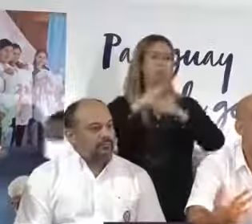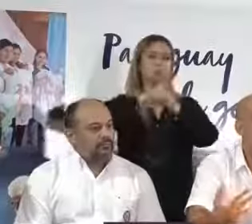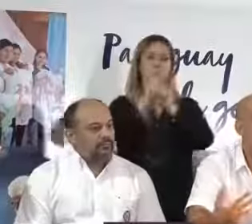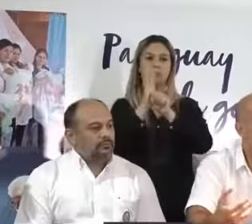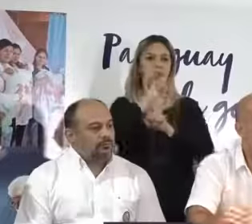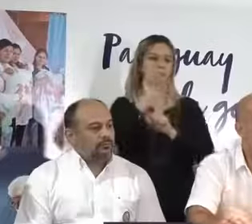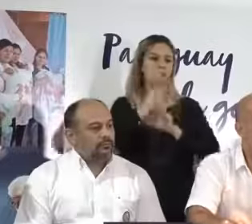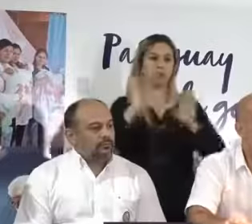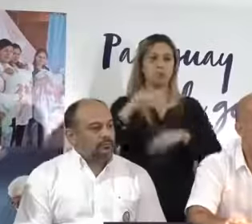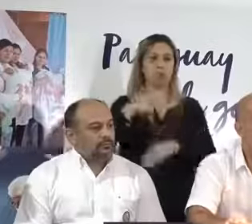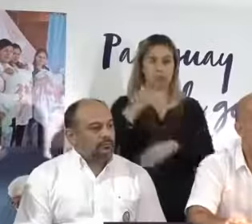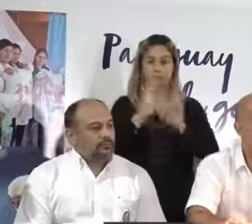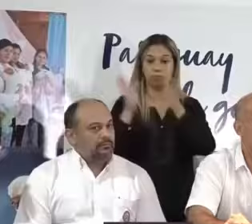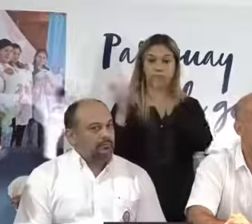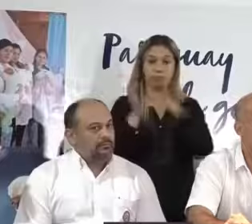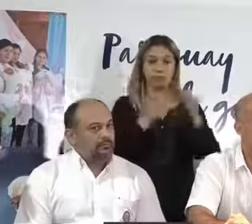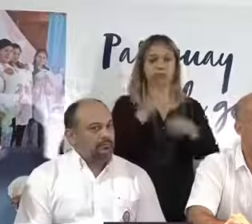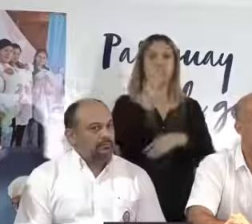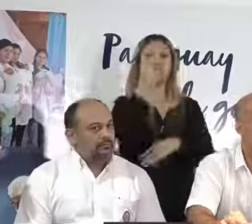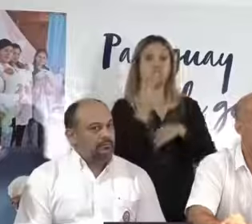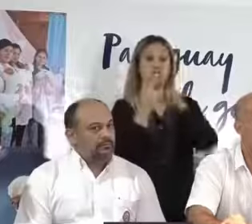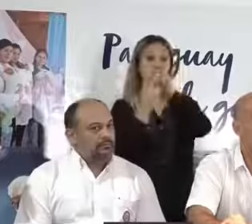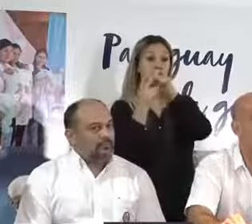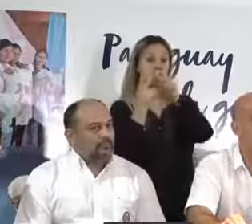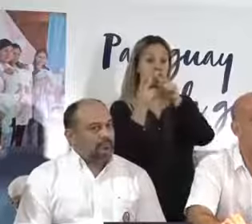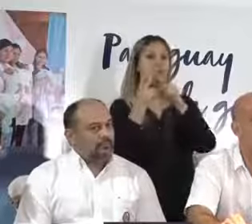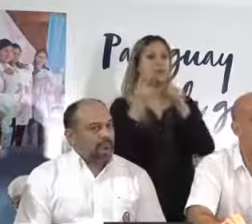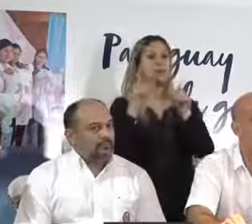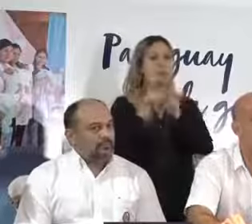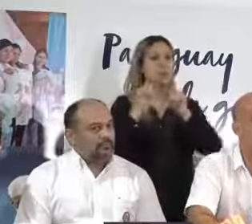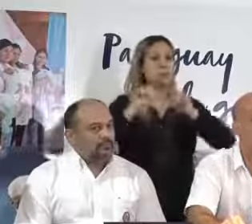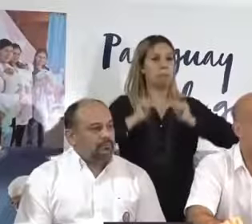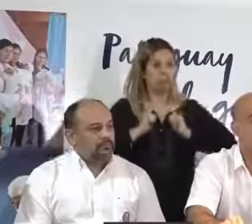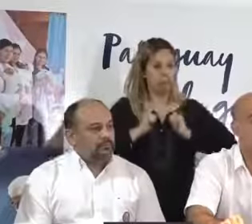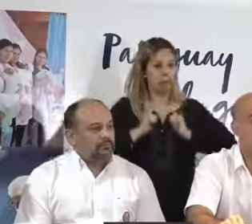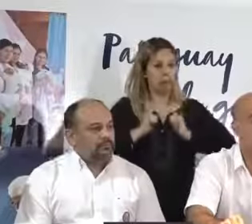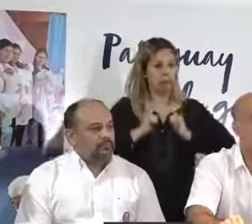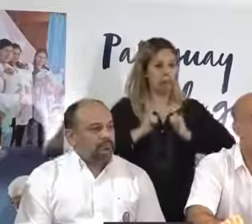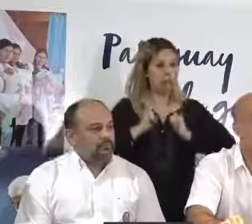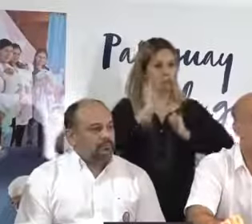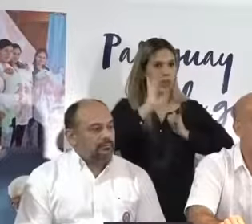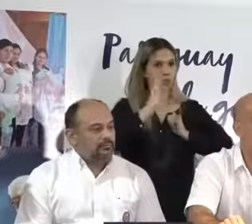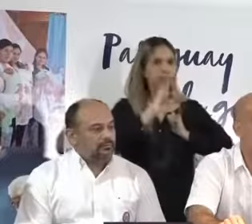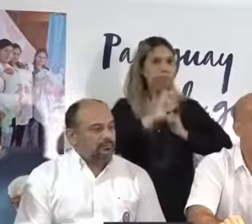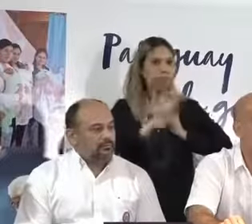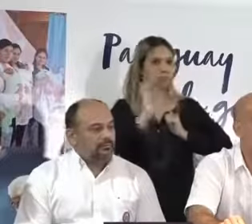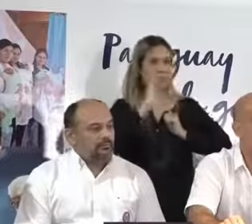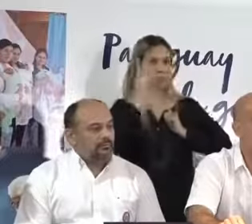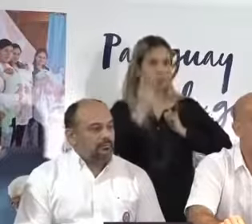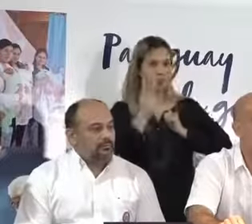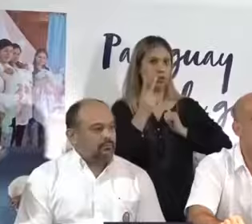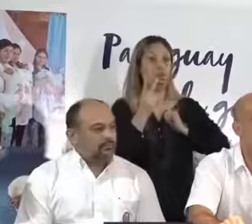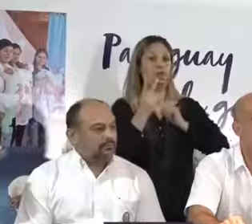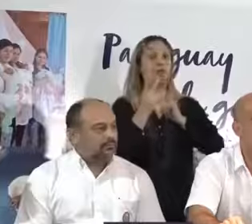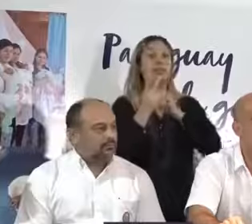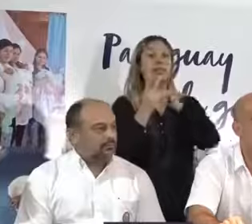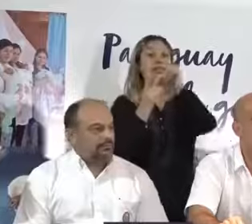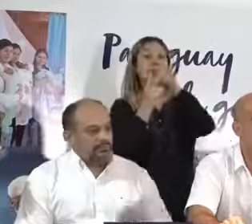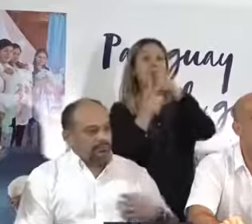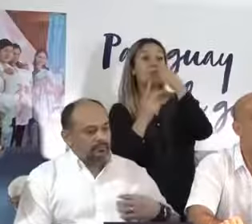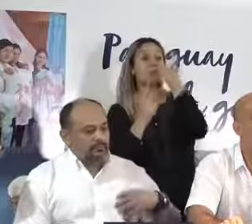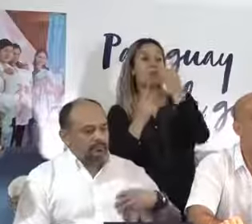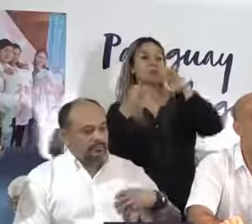había dos casos más que estaban en estudio. Uno de ellos fue el que fue confirmado hoy y existe un caso más que está en